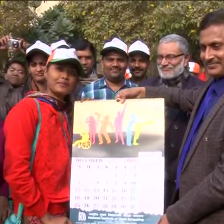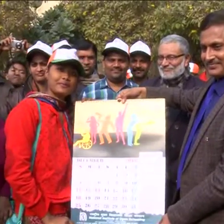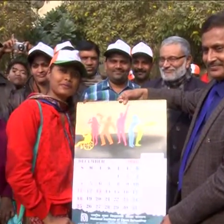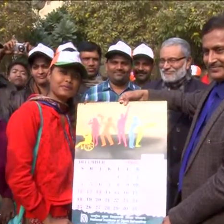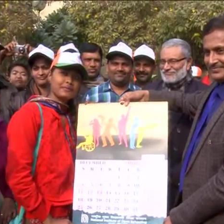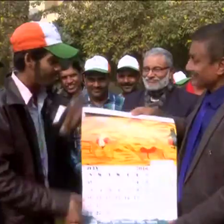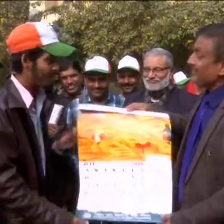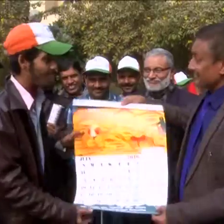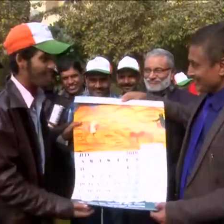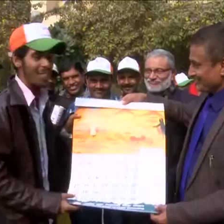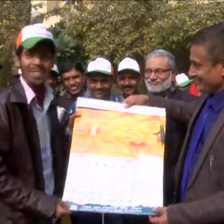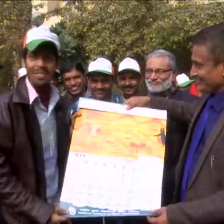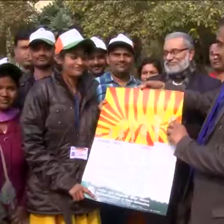सी झलकती दिख रही है।